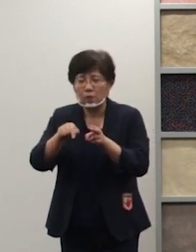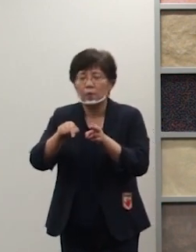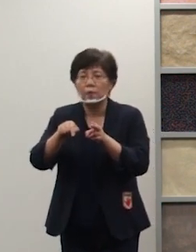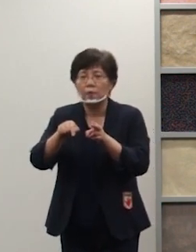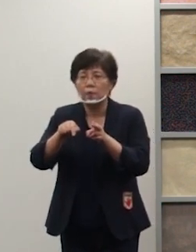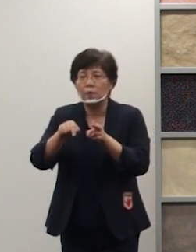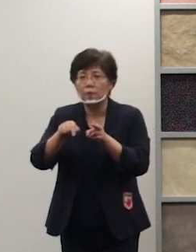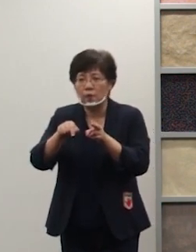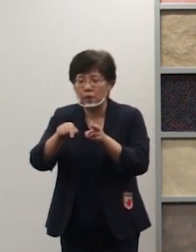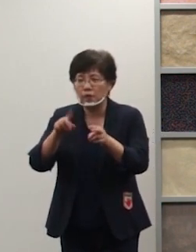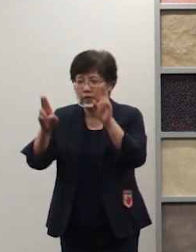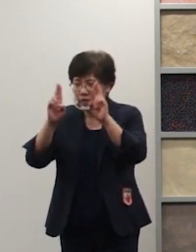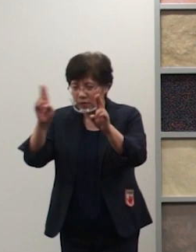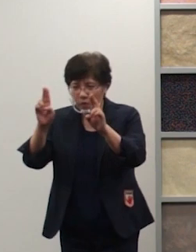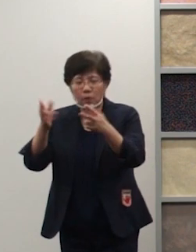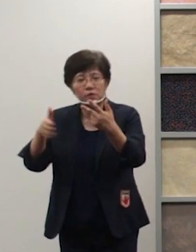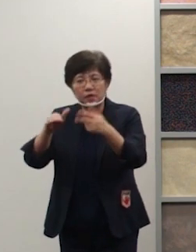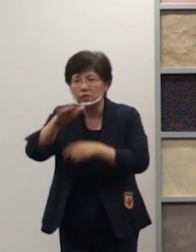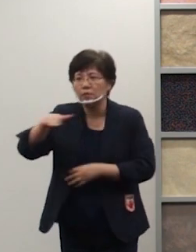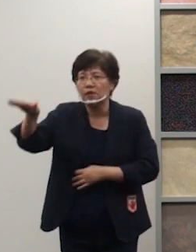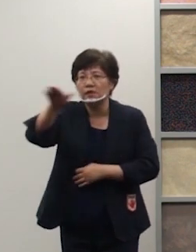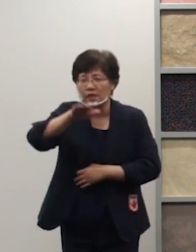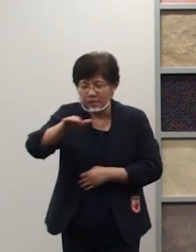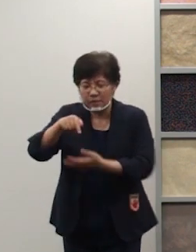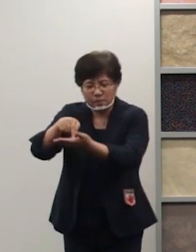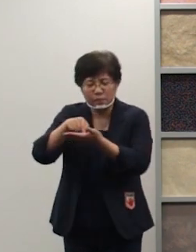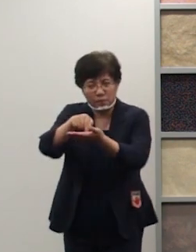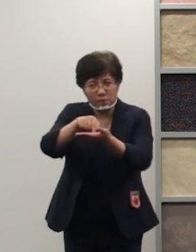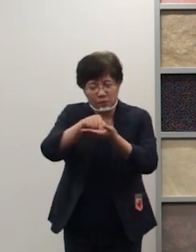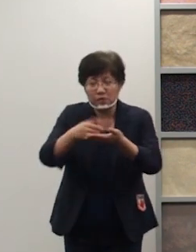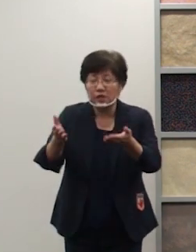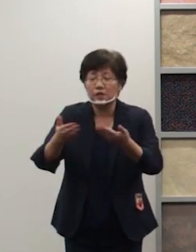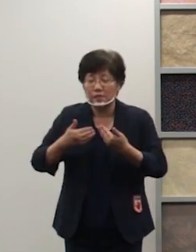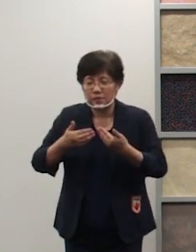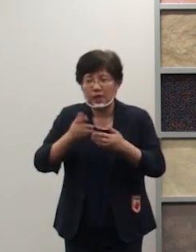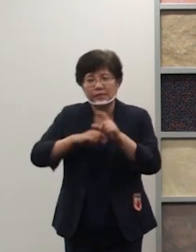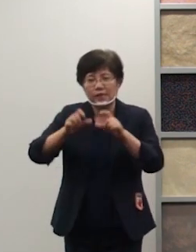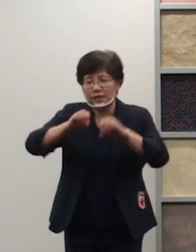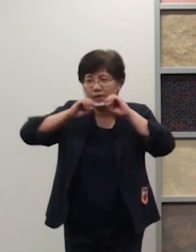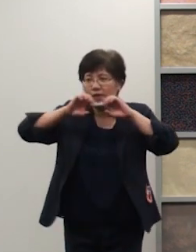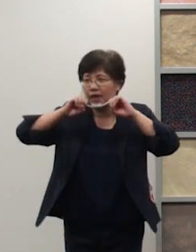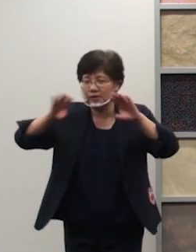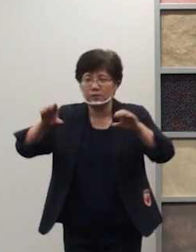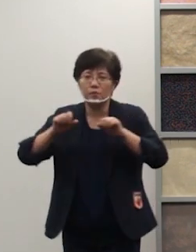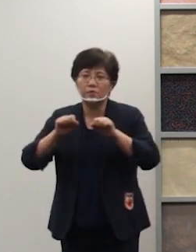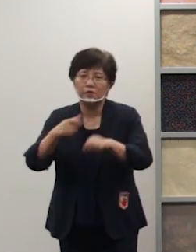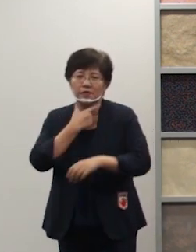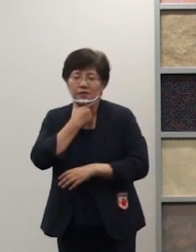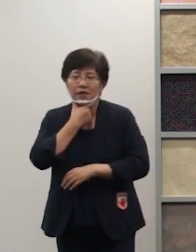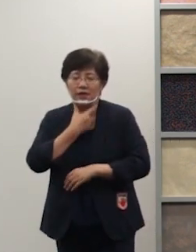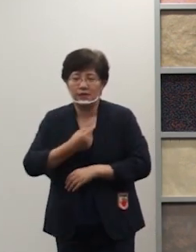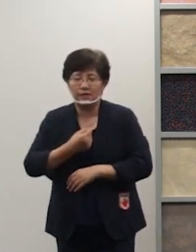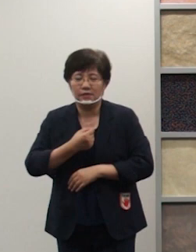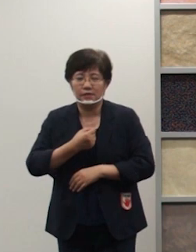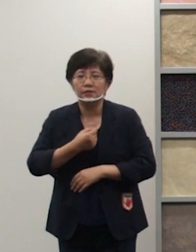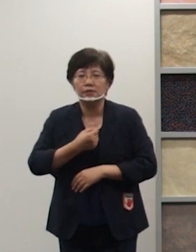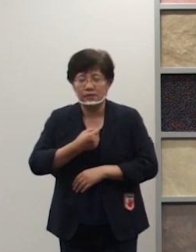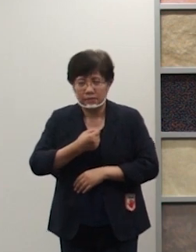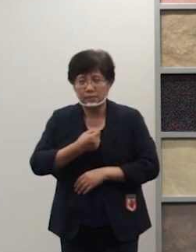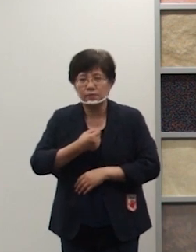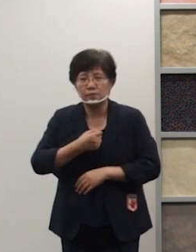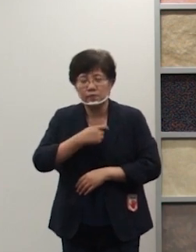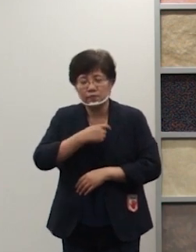の皆様に認証取得をしていただくために、さらなる普及啓発はもちろんのことですね、取得を容易に